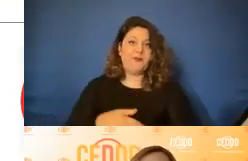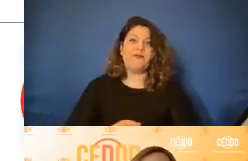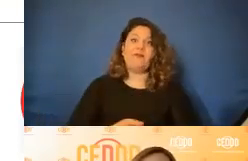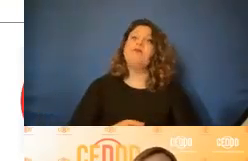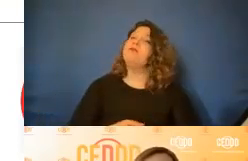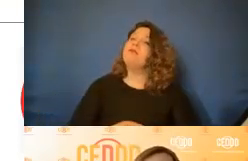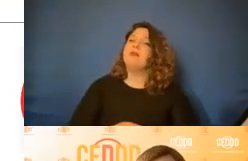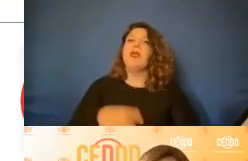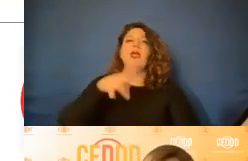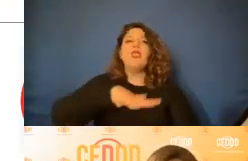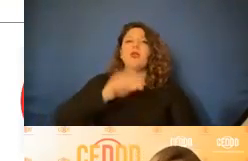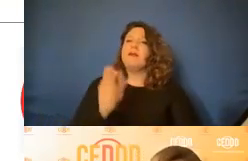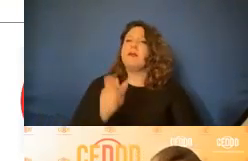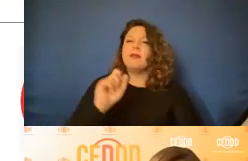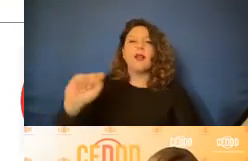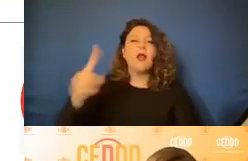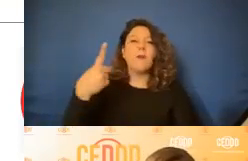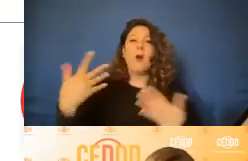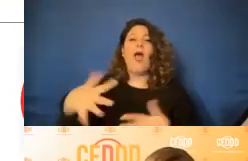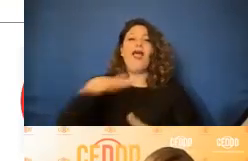se manifiesta el bullying.